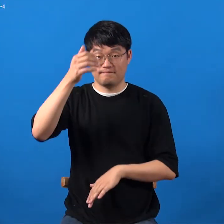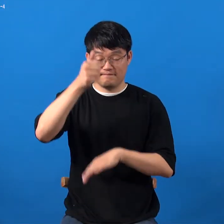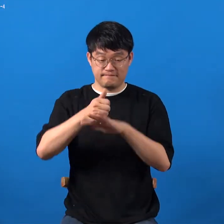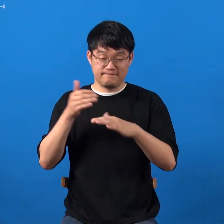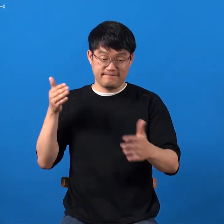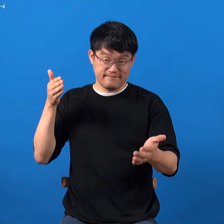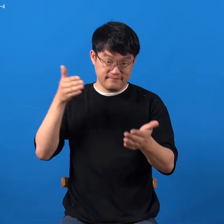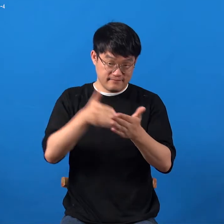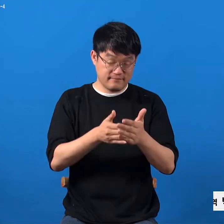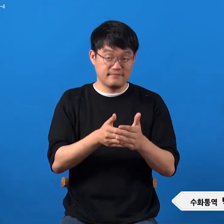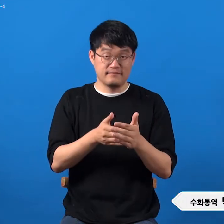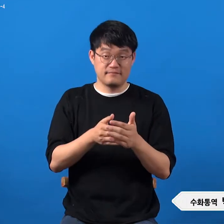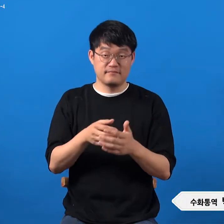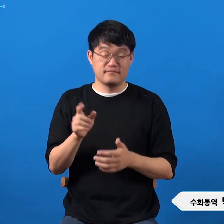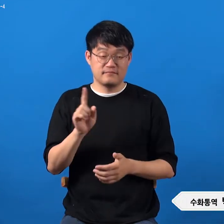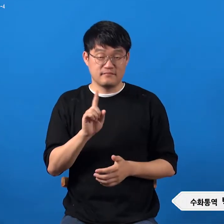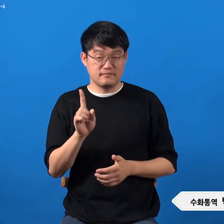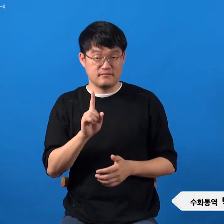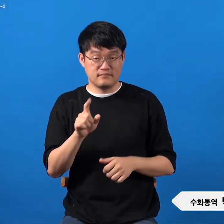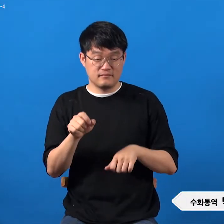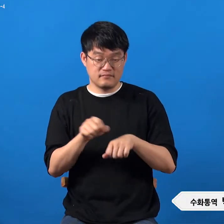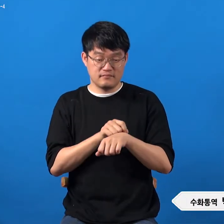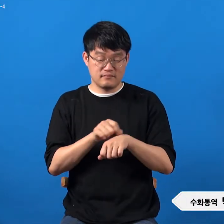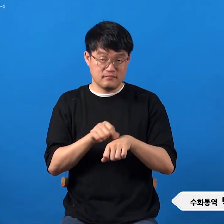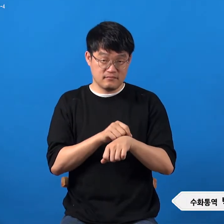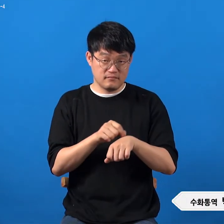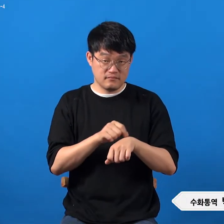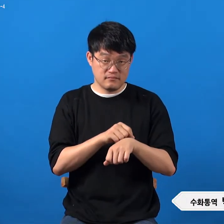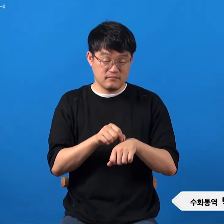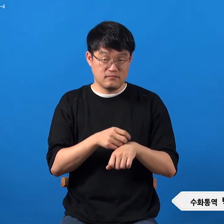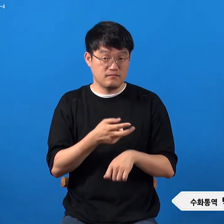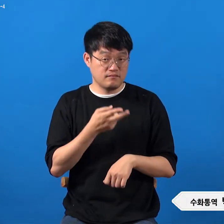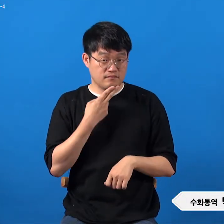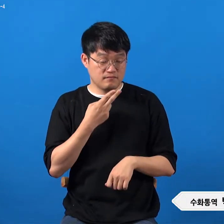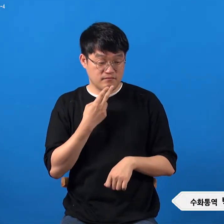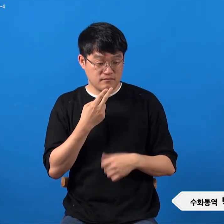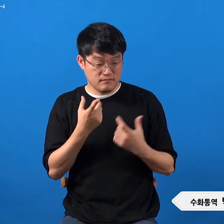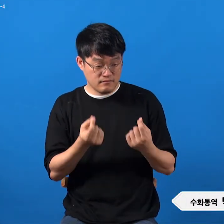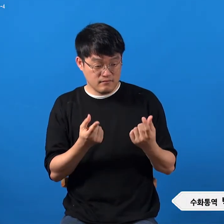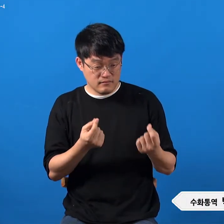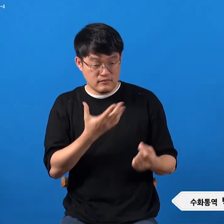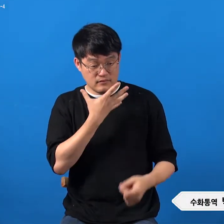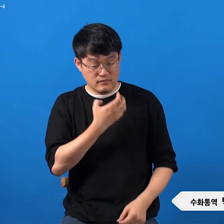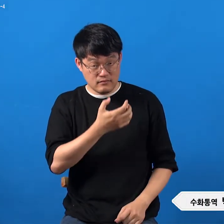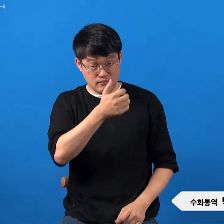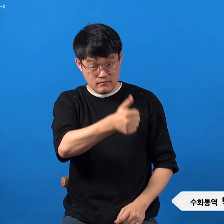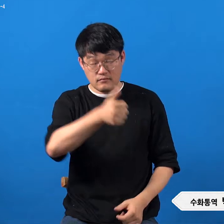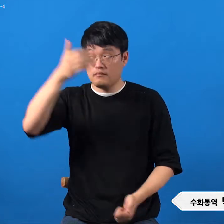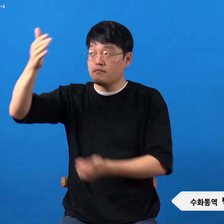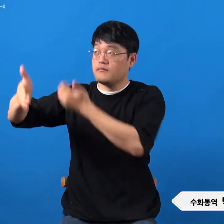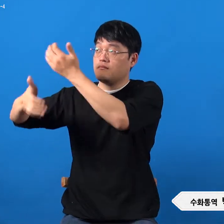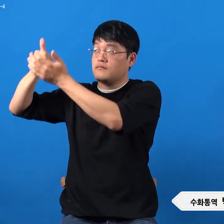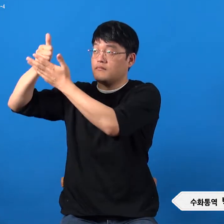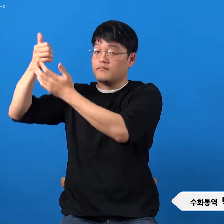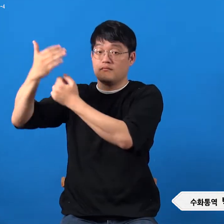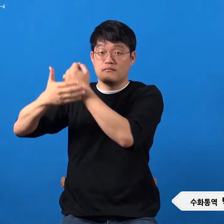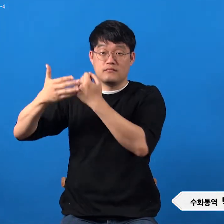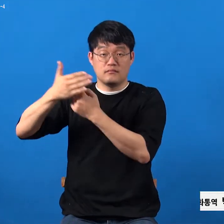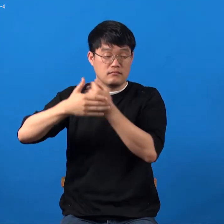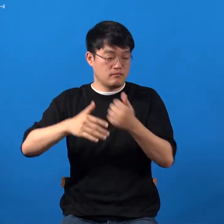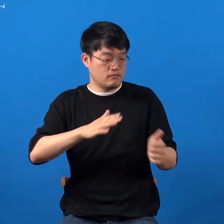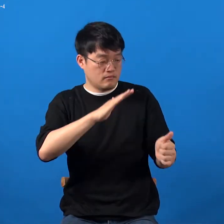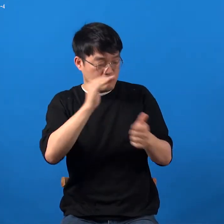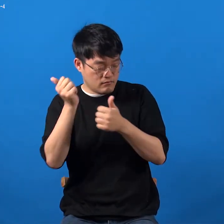드디어 도착했습니다. 별 볼 일 없었던 아브라함을 하나님께서 은혜 가운데